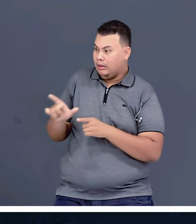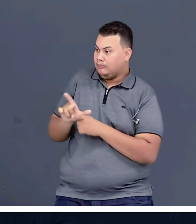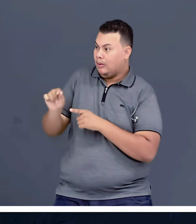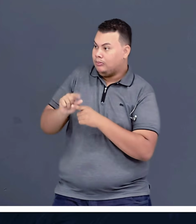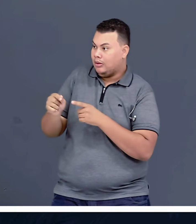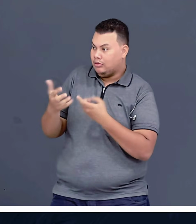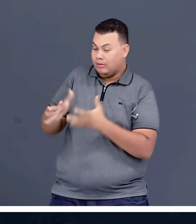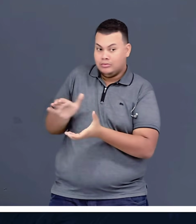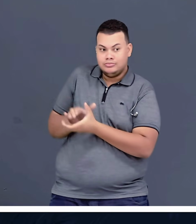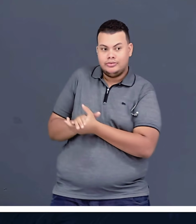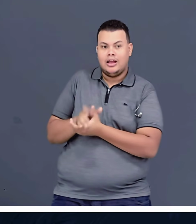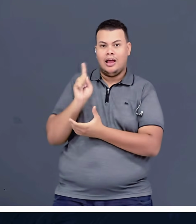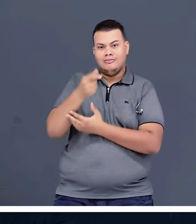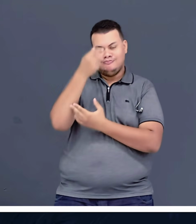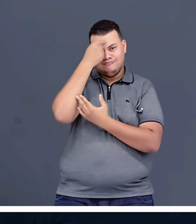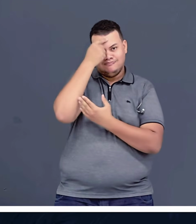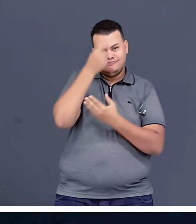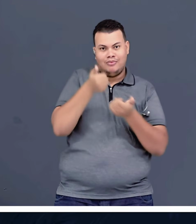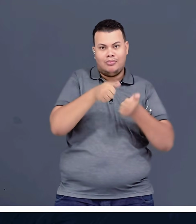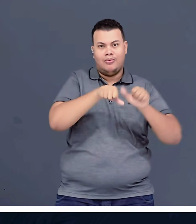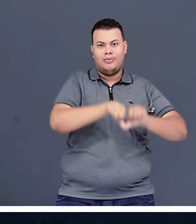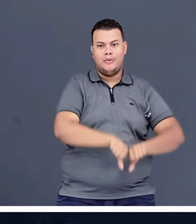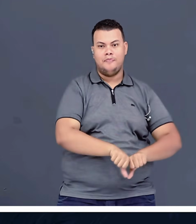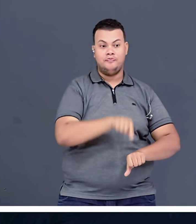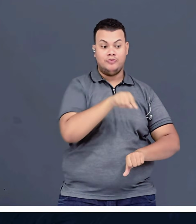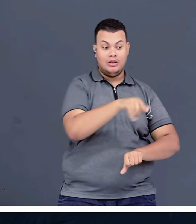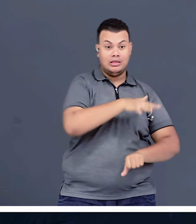de escassez. Era essa fase aqui. A terra do